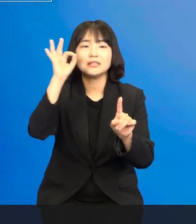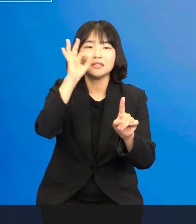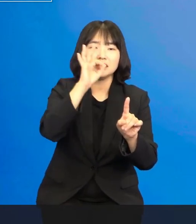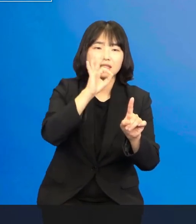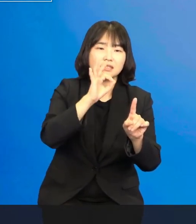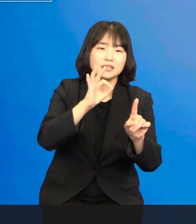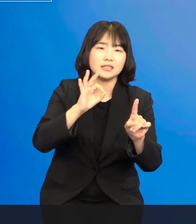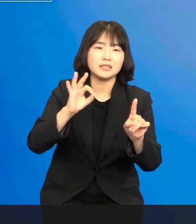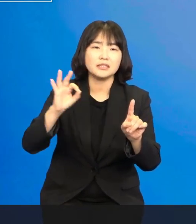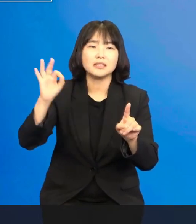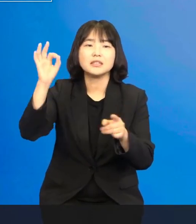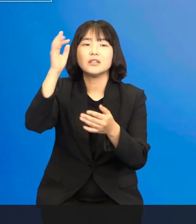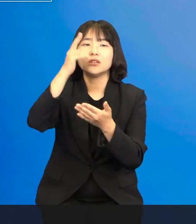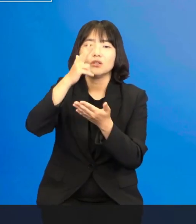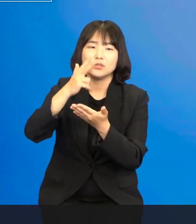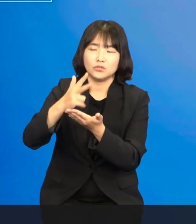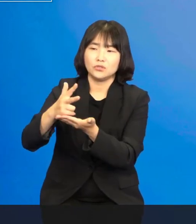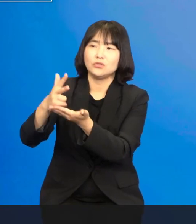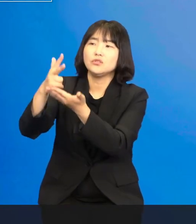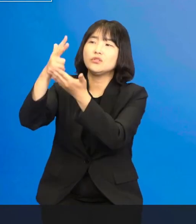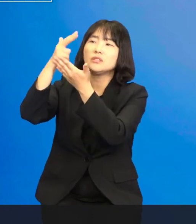찾으시니 주님의 약속을